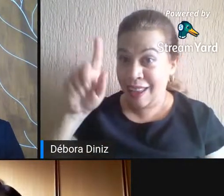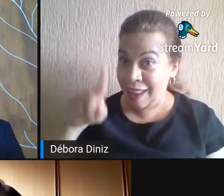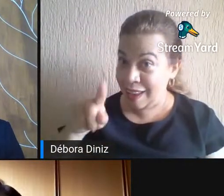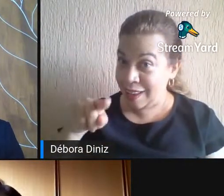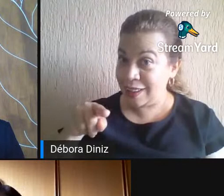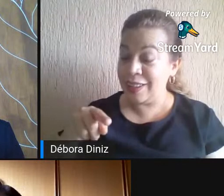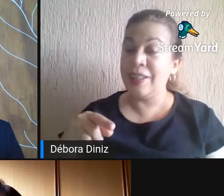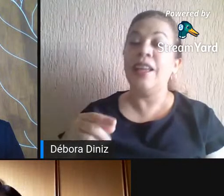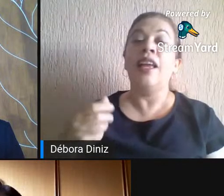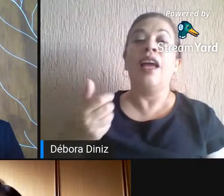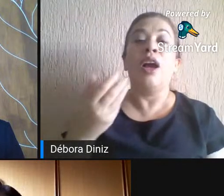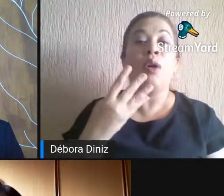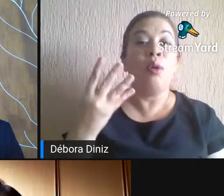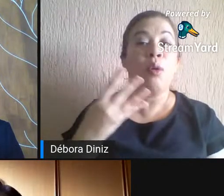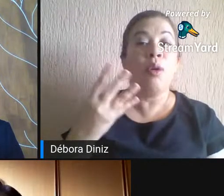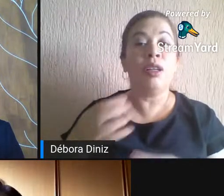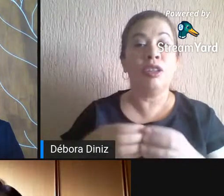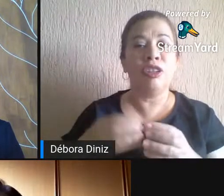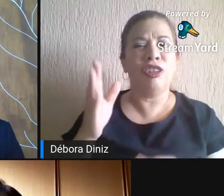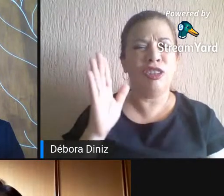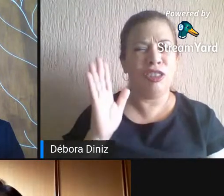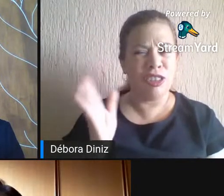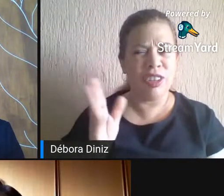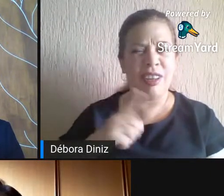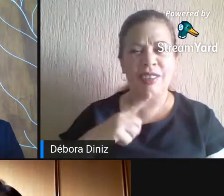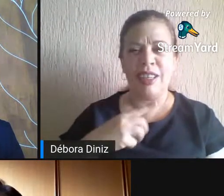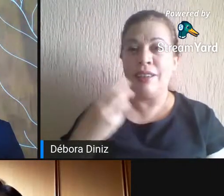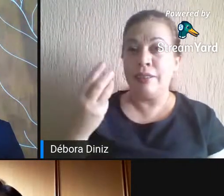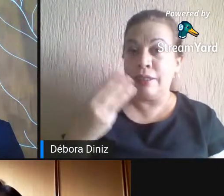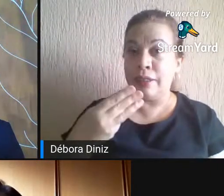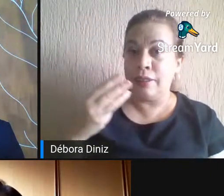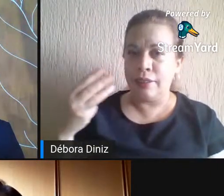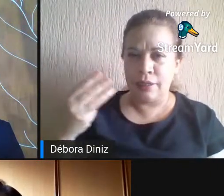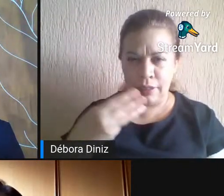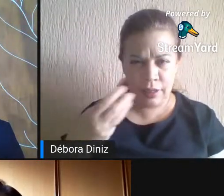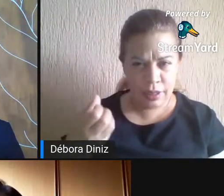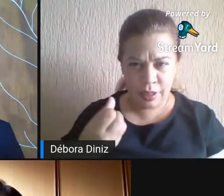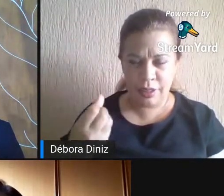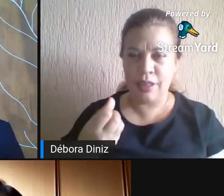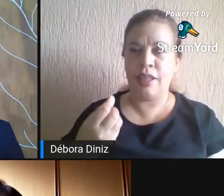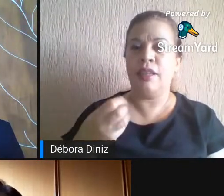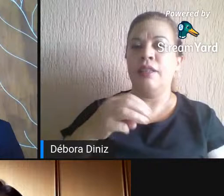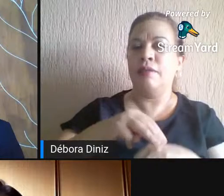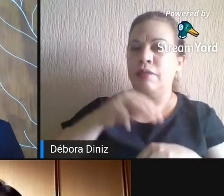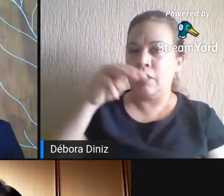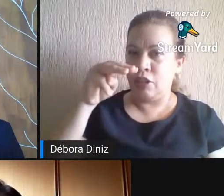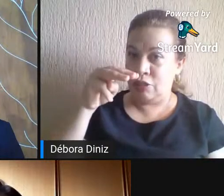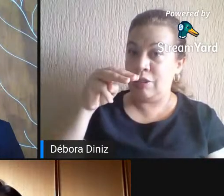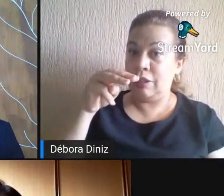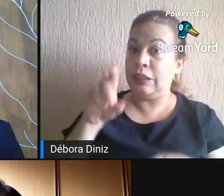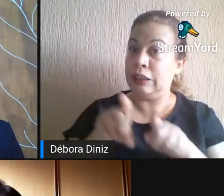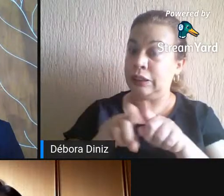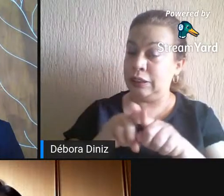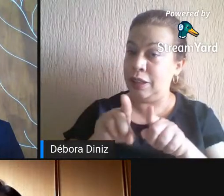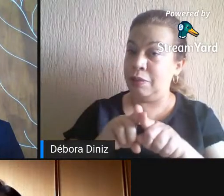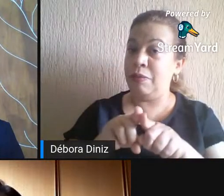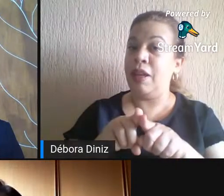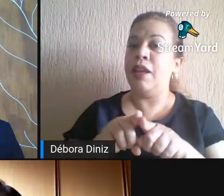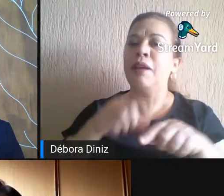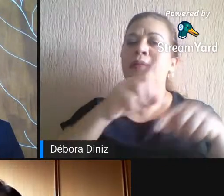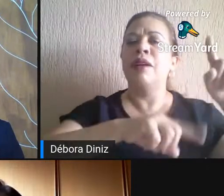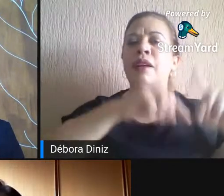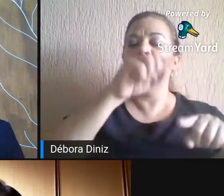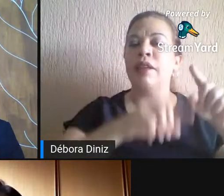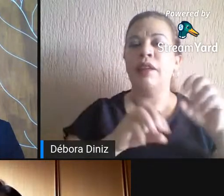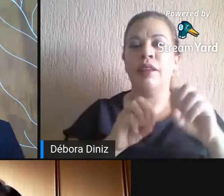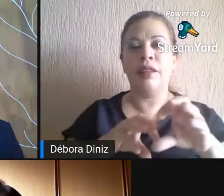foram 36 dissertações de mestrado defendidas, sendo 36, e 36 produtos educacionais disponibilizados